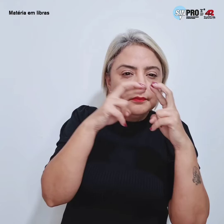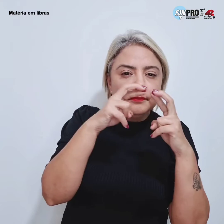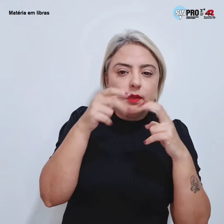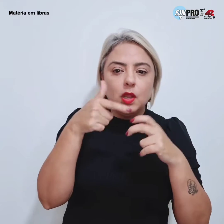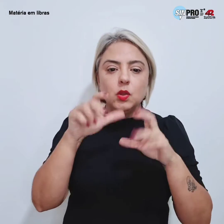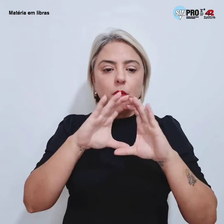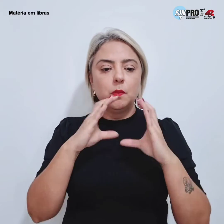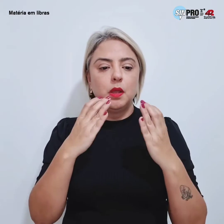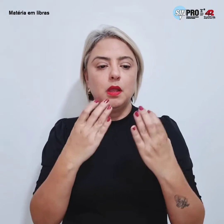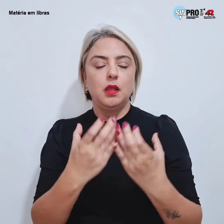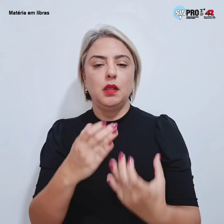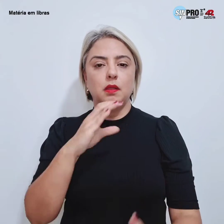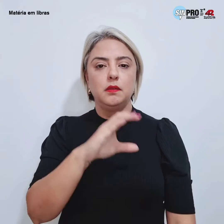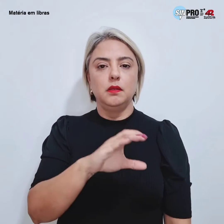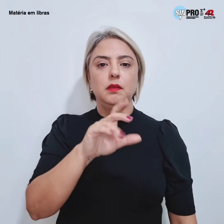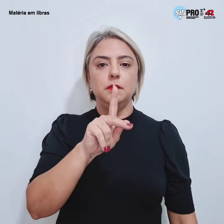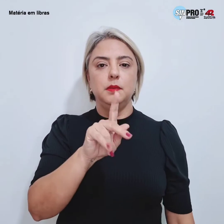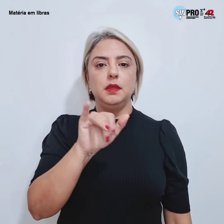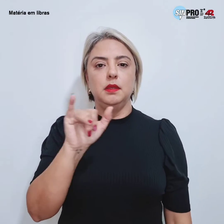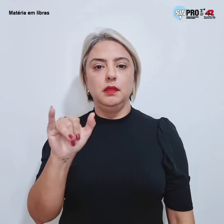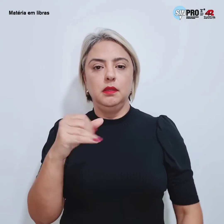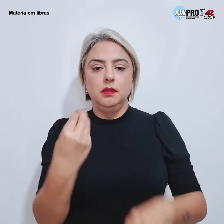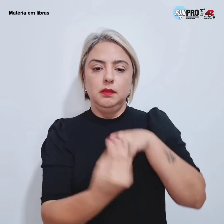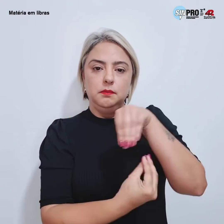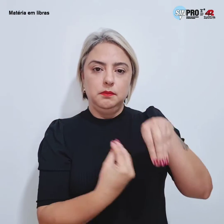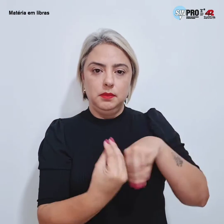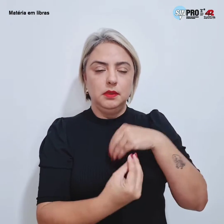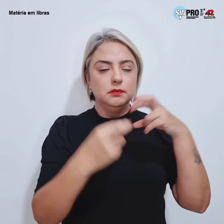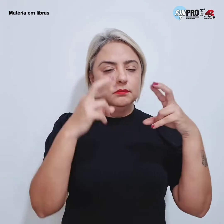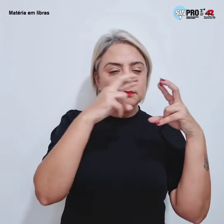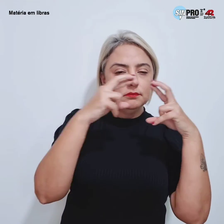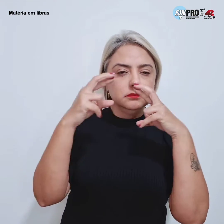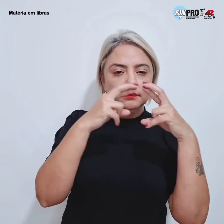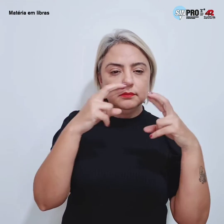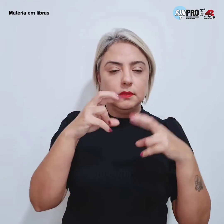comissão parlamentar mista de inquérito sobre o MST,